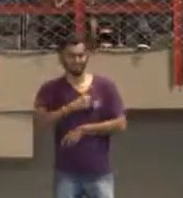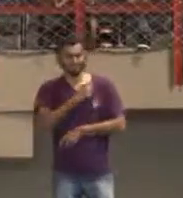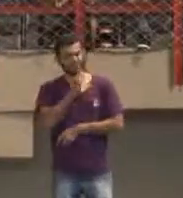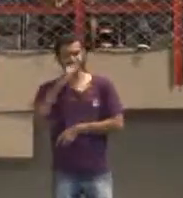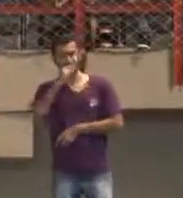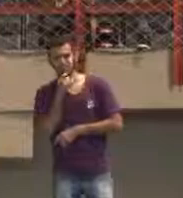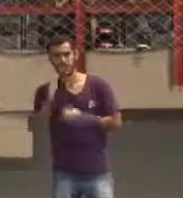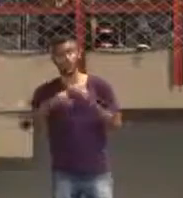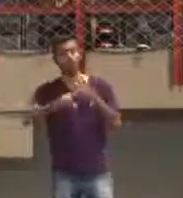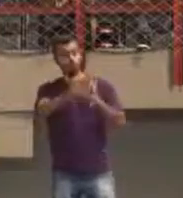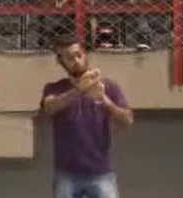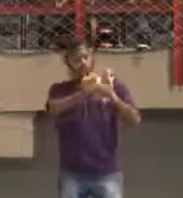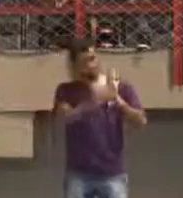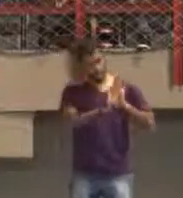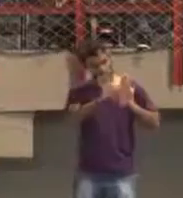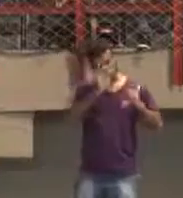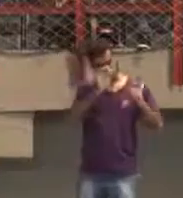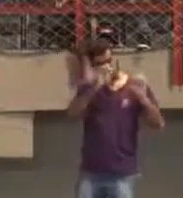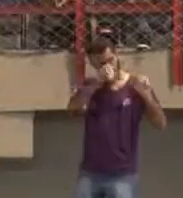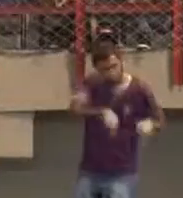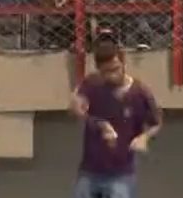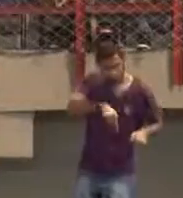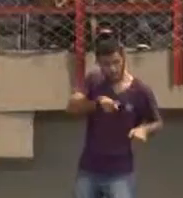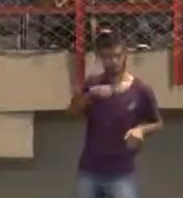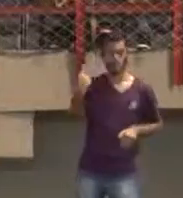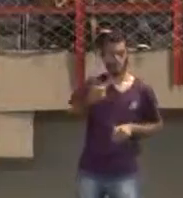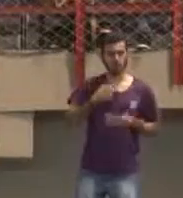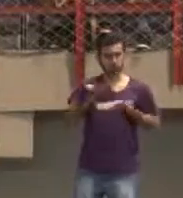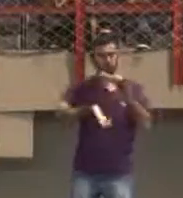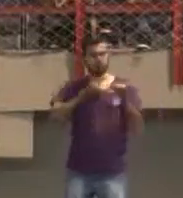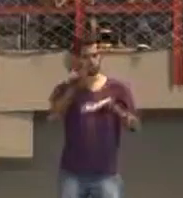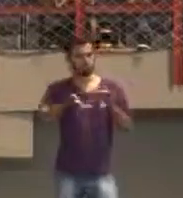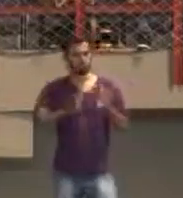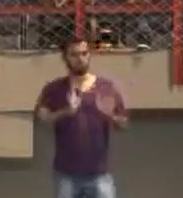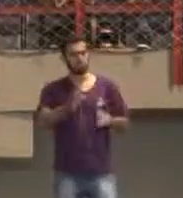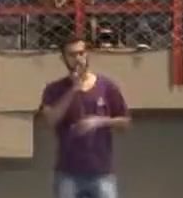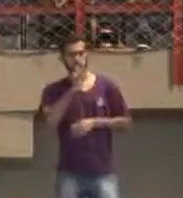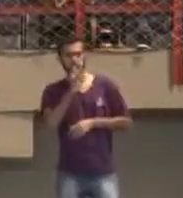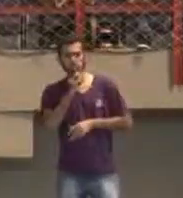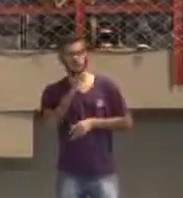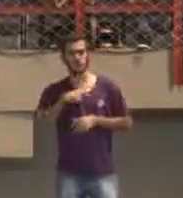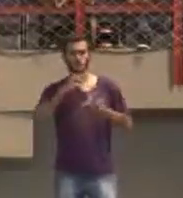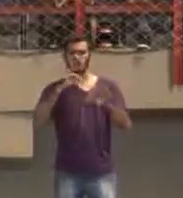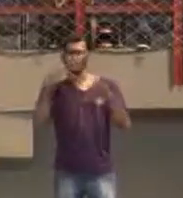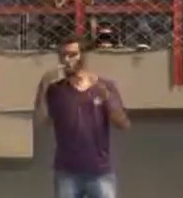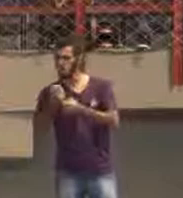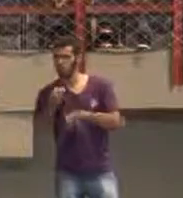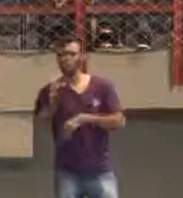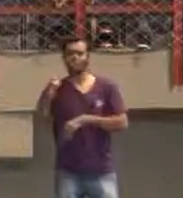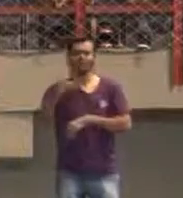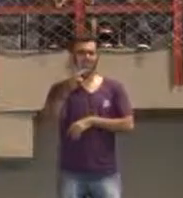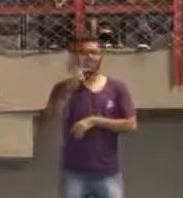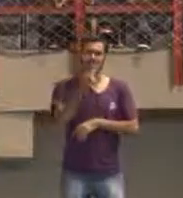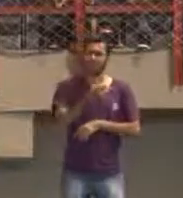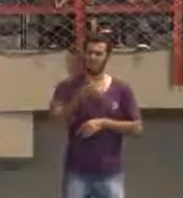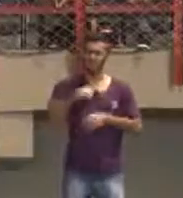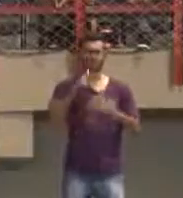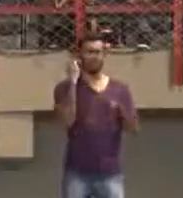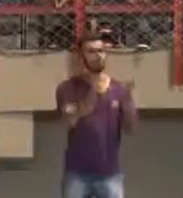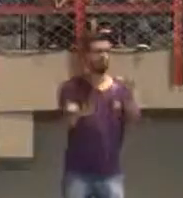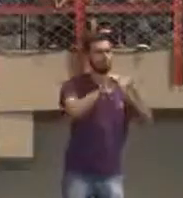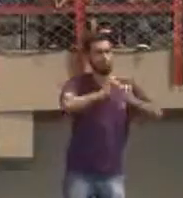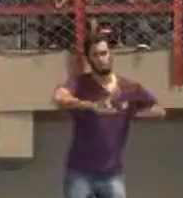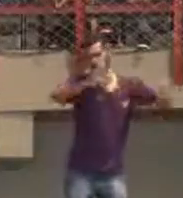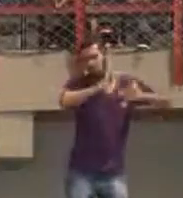se acabando, Nostradamus estava com tudo, o que ele disse era propalado nos jornais e